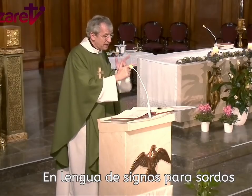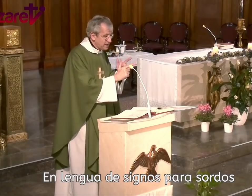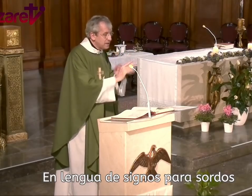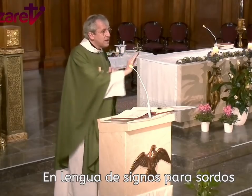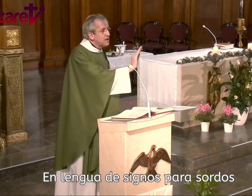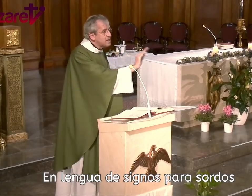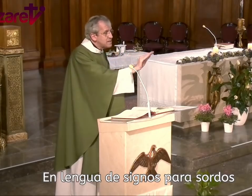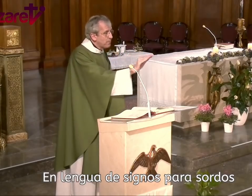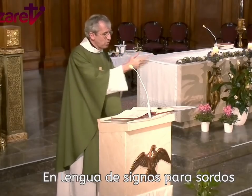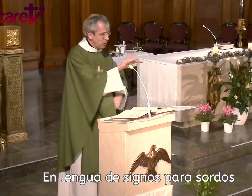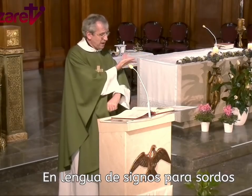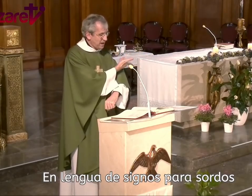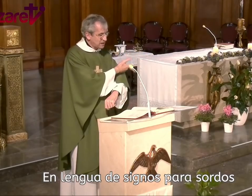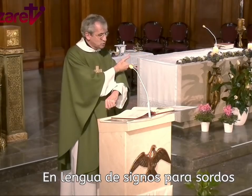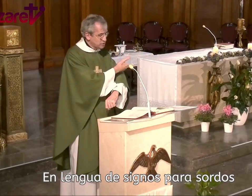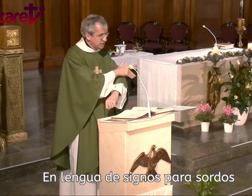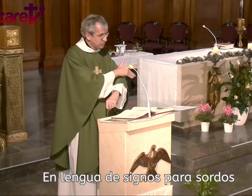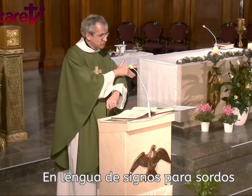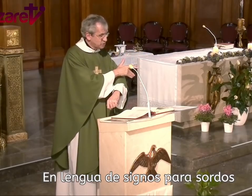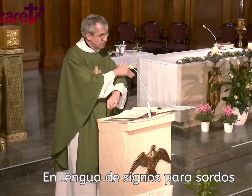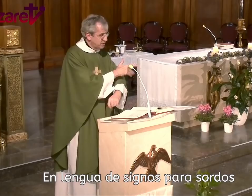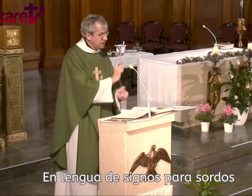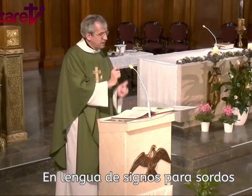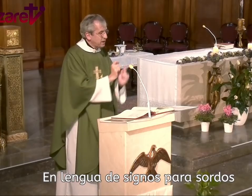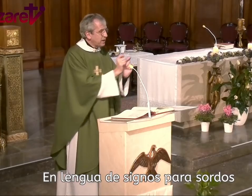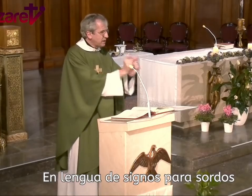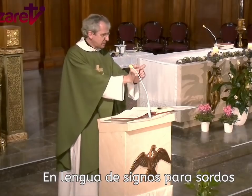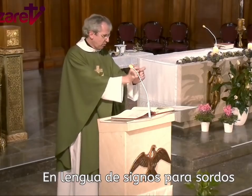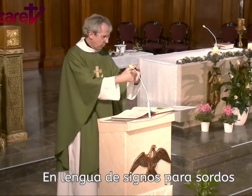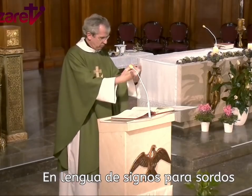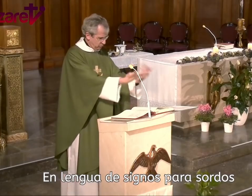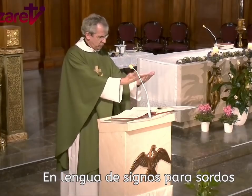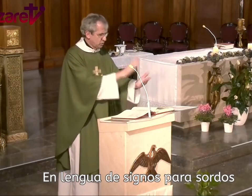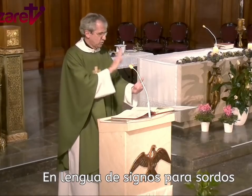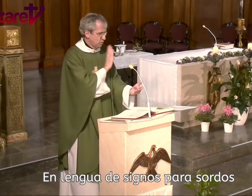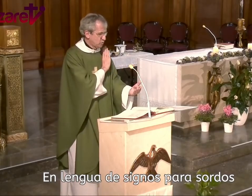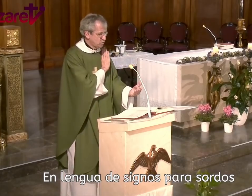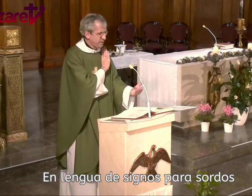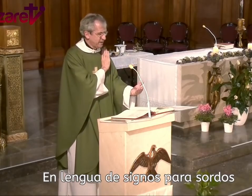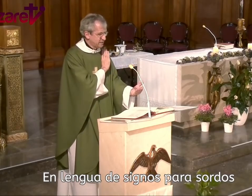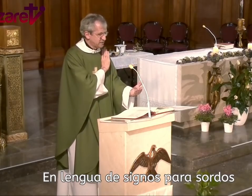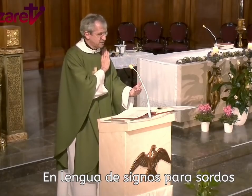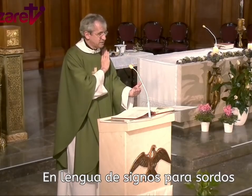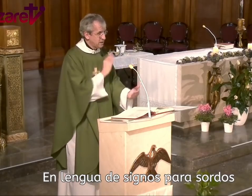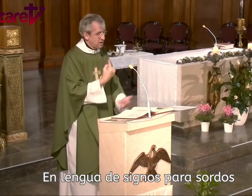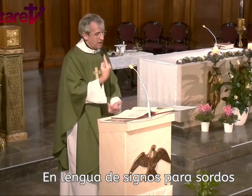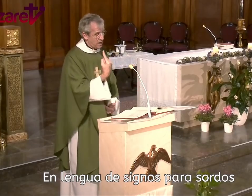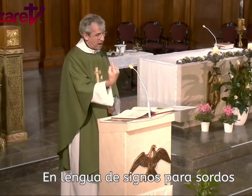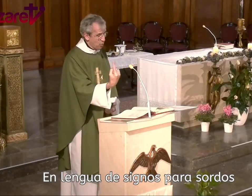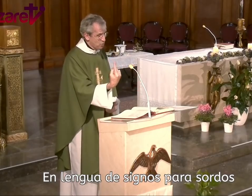llamó a sus siervos Y les dejó sus bienes A uno